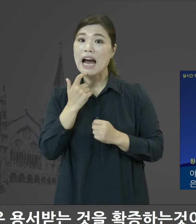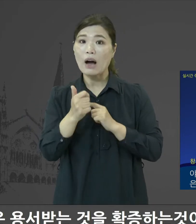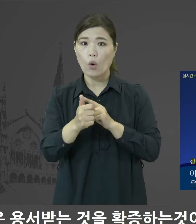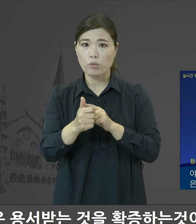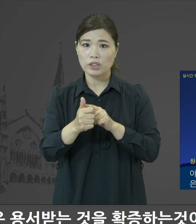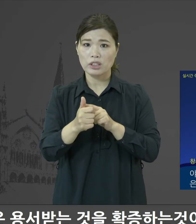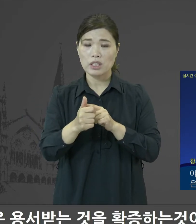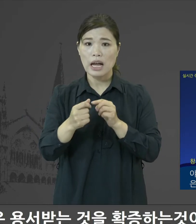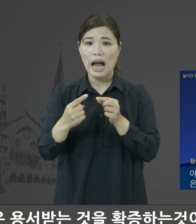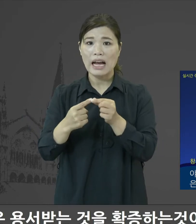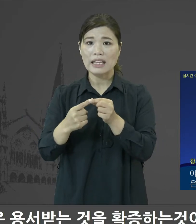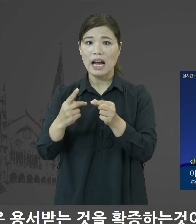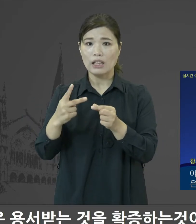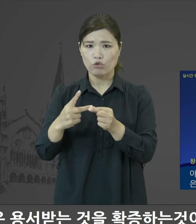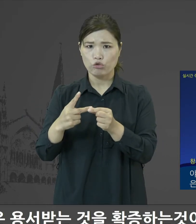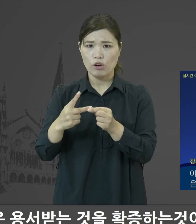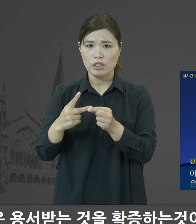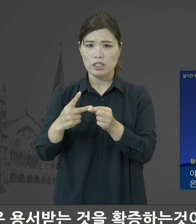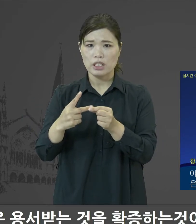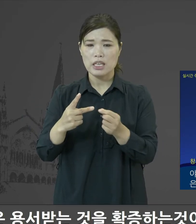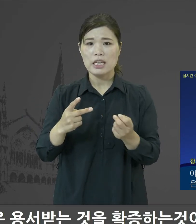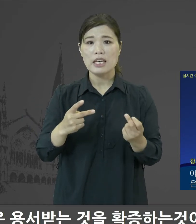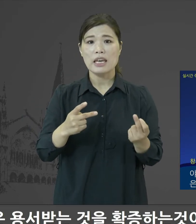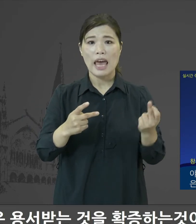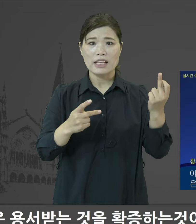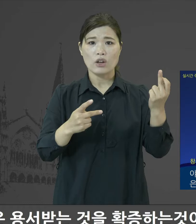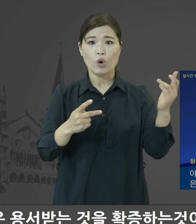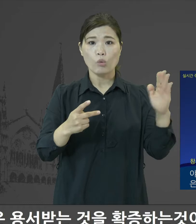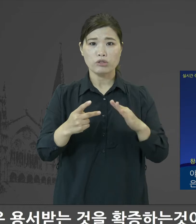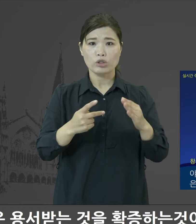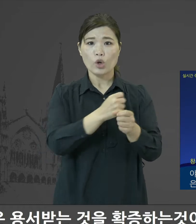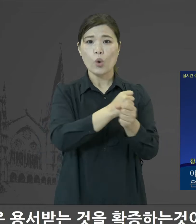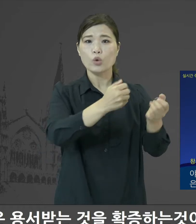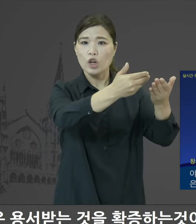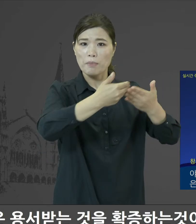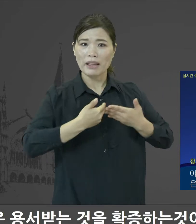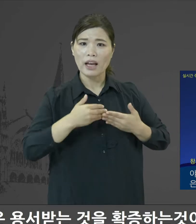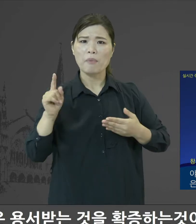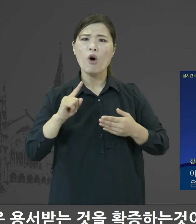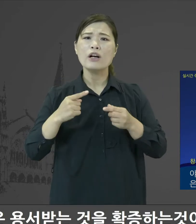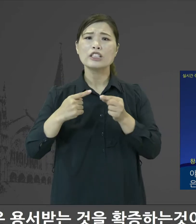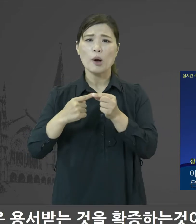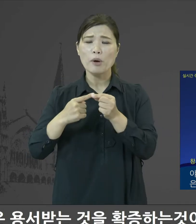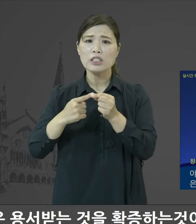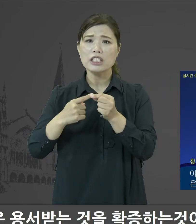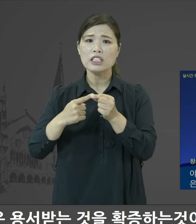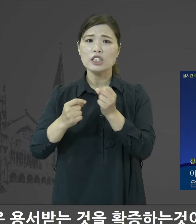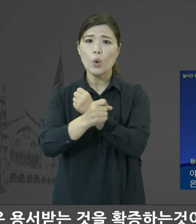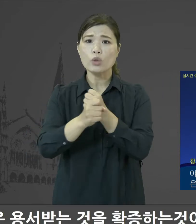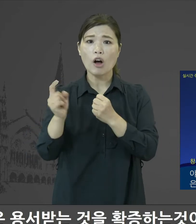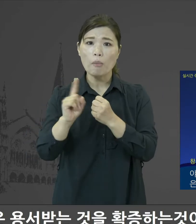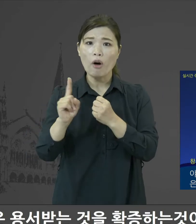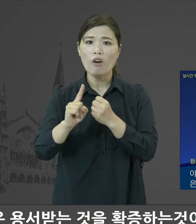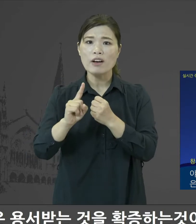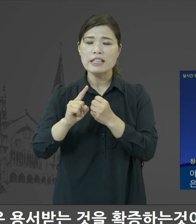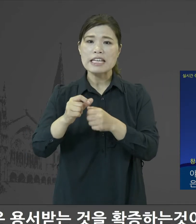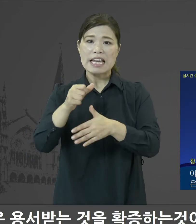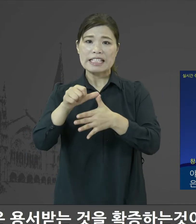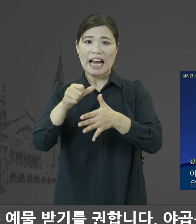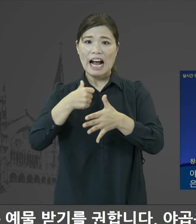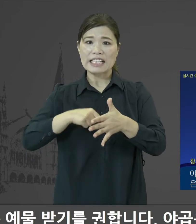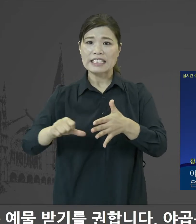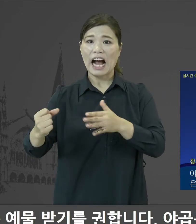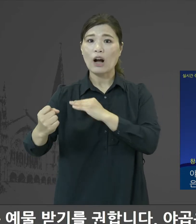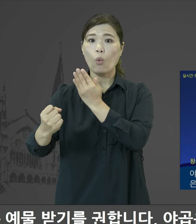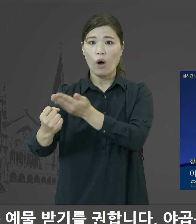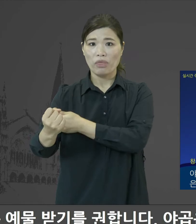가지 면에서 에서의 용서를 받아야 했습니다. 이전에 장자권과 축복권을 가로챈 범죄에